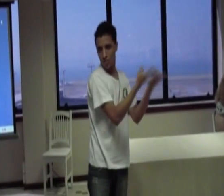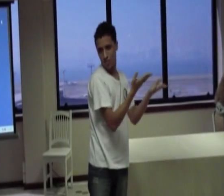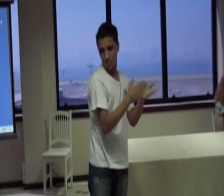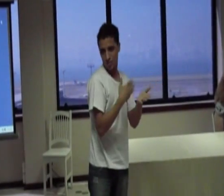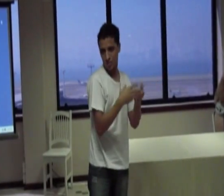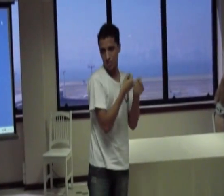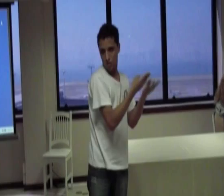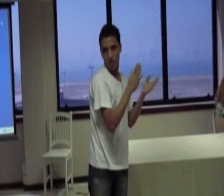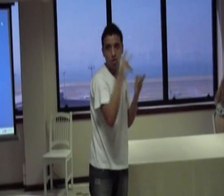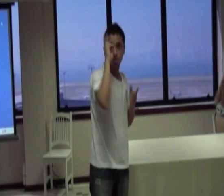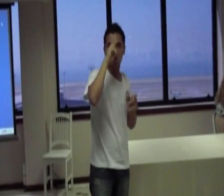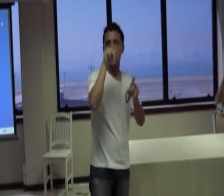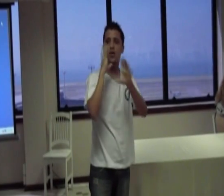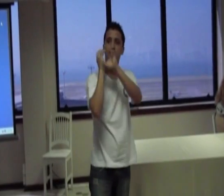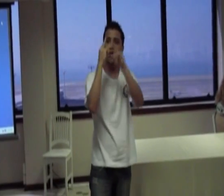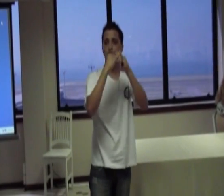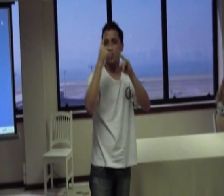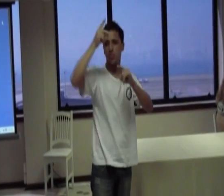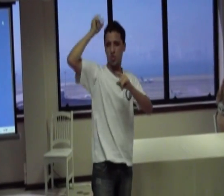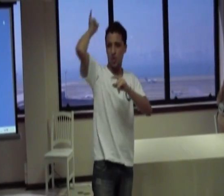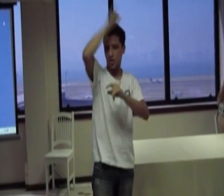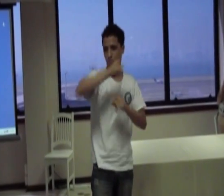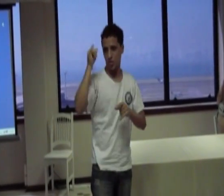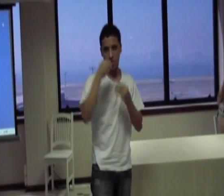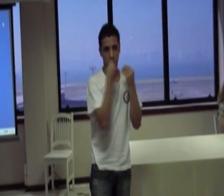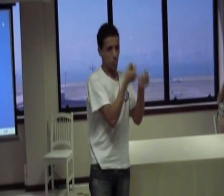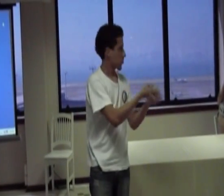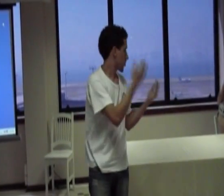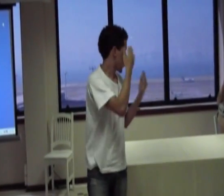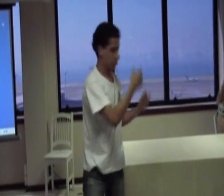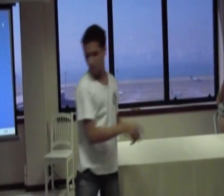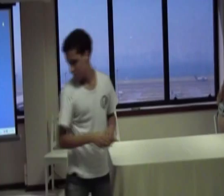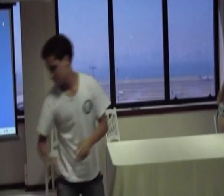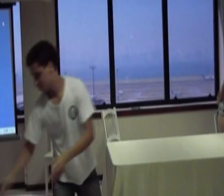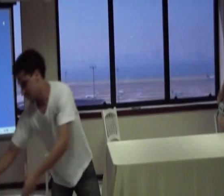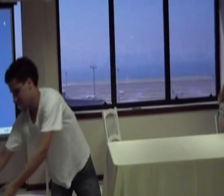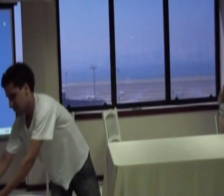E eu vou entregar um livro aqui, contando a história do Instituto, a história do INS.